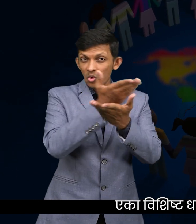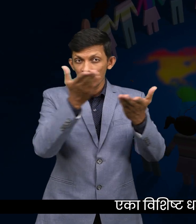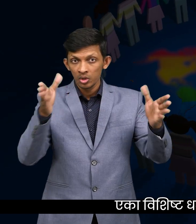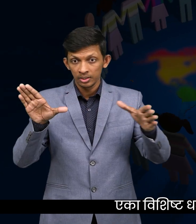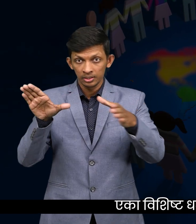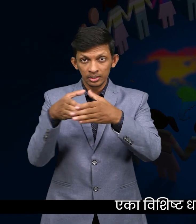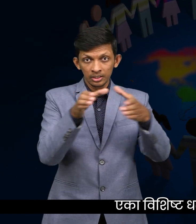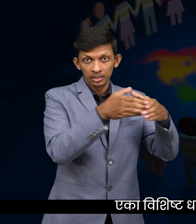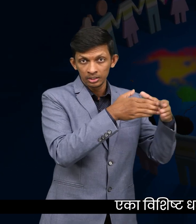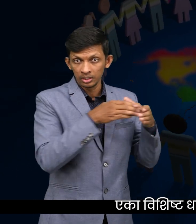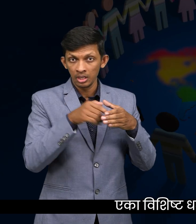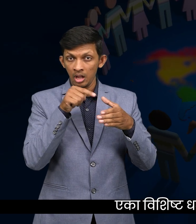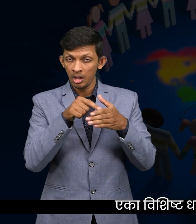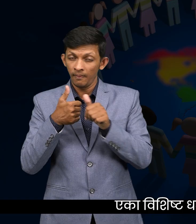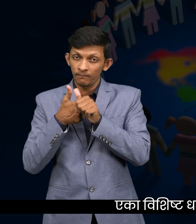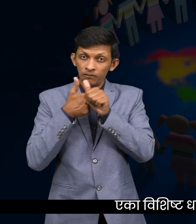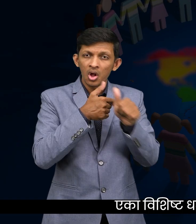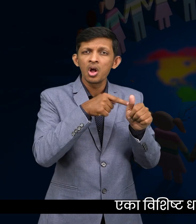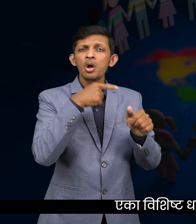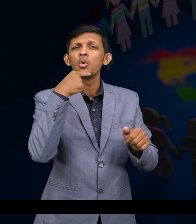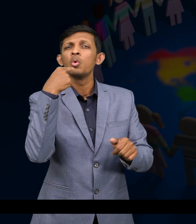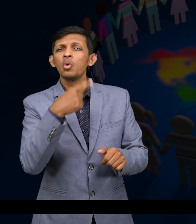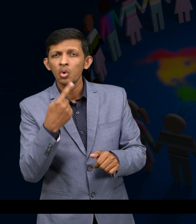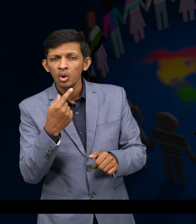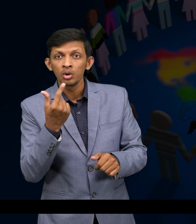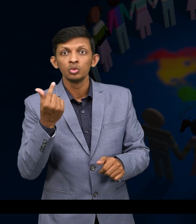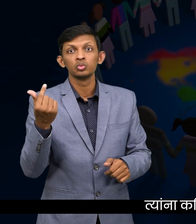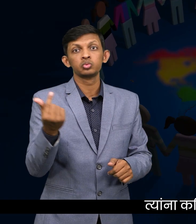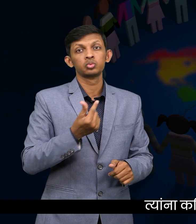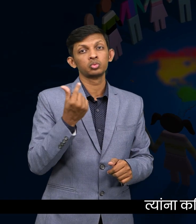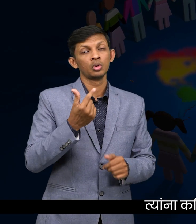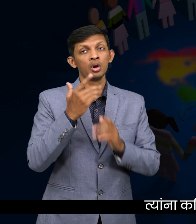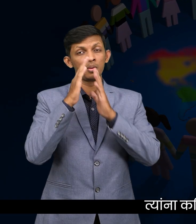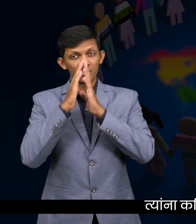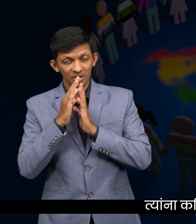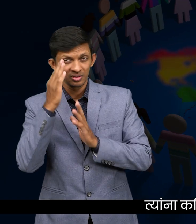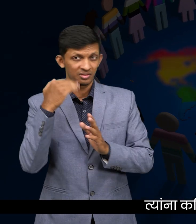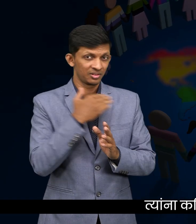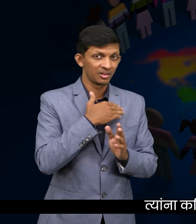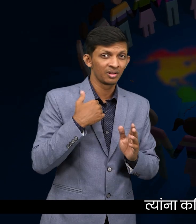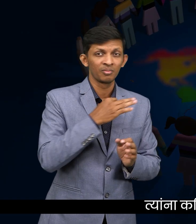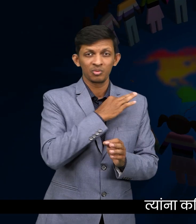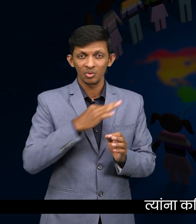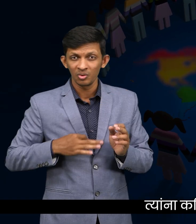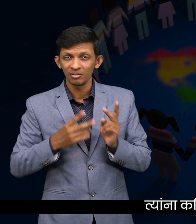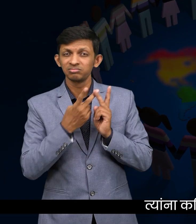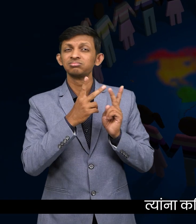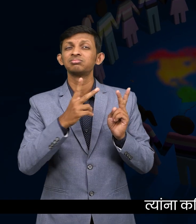एका विशिष्ट धर्माचे पालन करणाऱ्या लोकांच्या गटाला त्यांना कनिष्ठ वागणूक देऊन